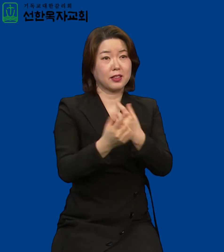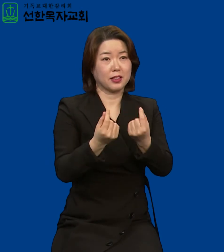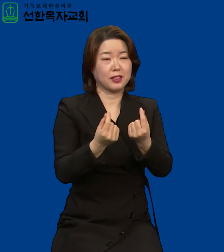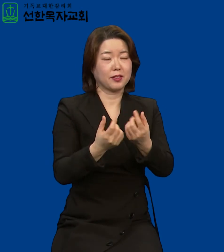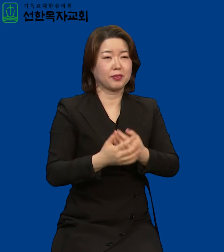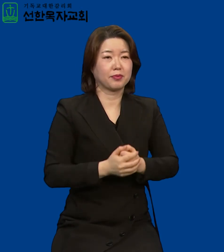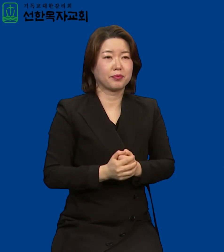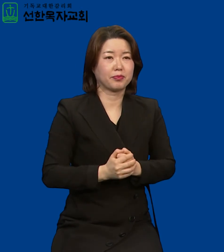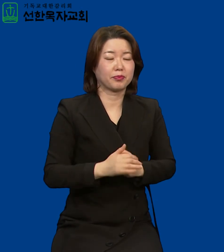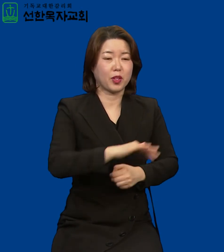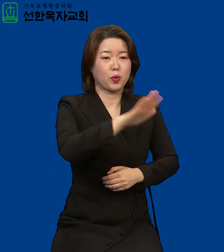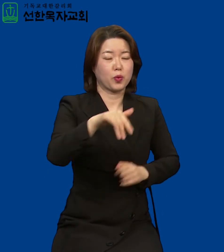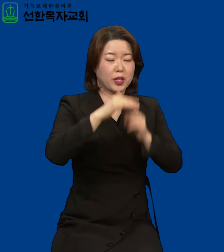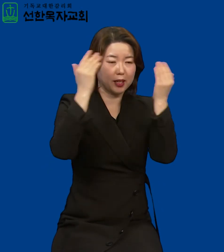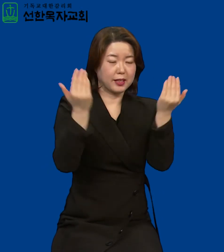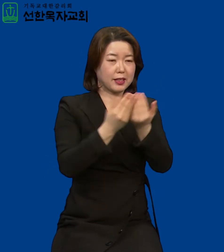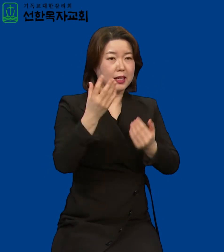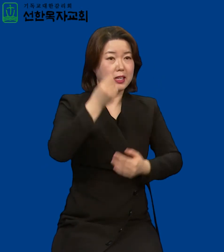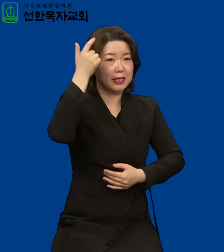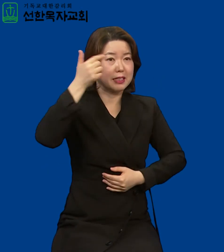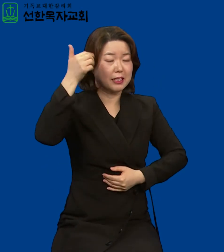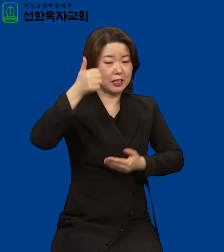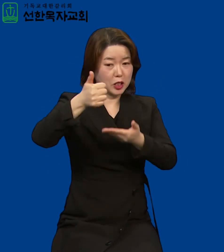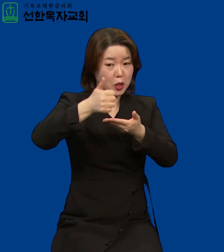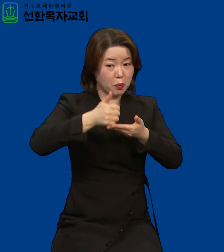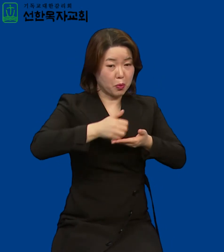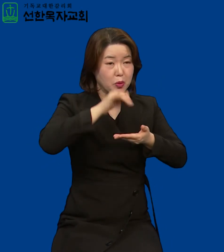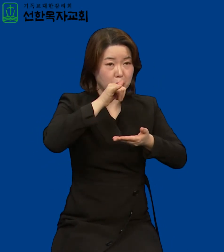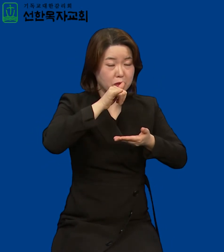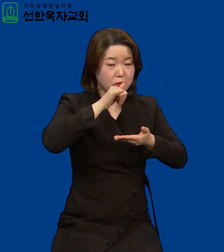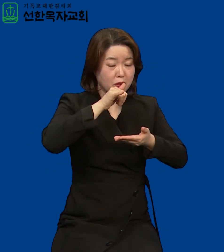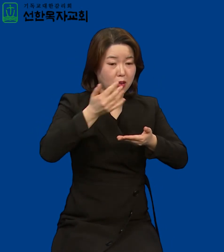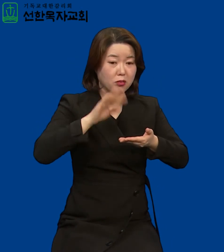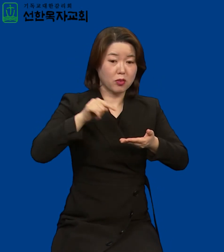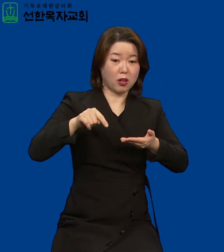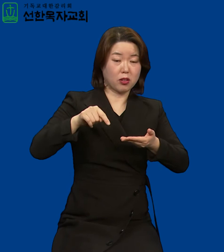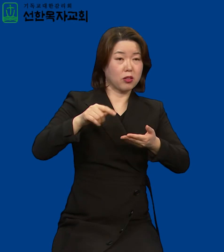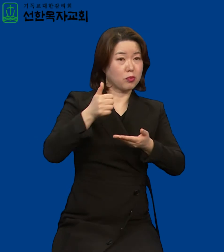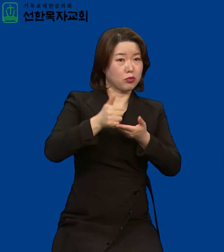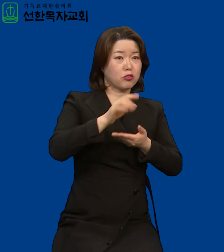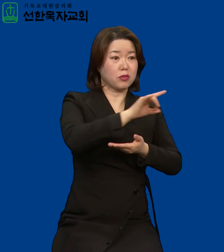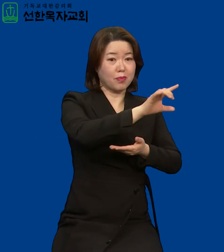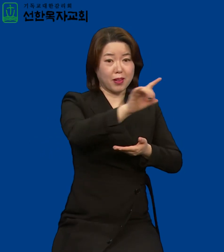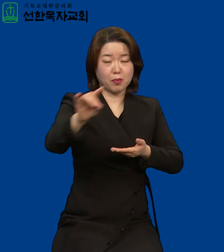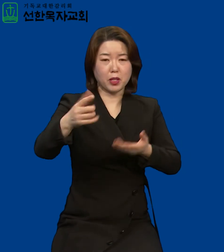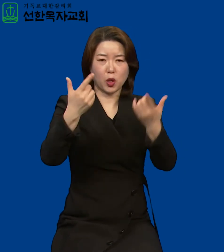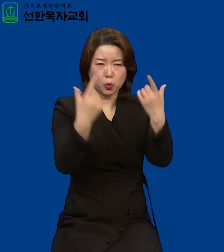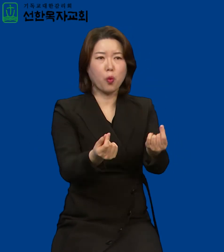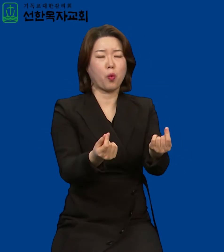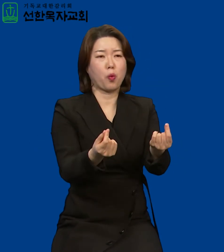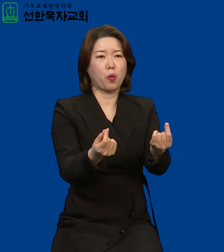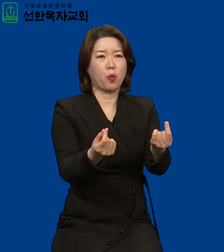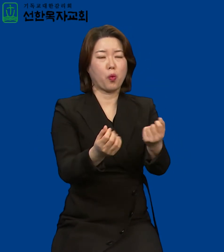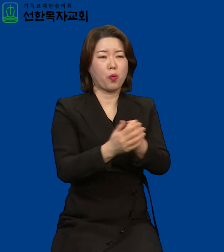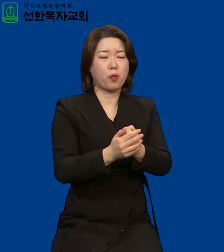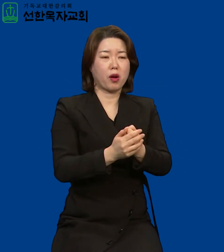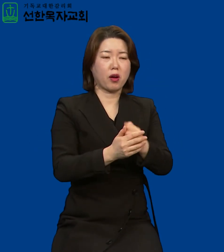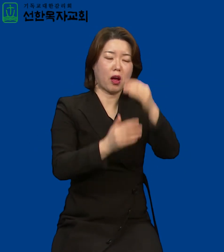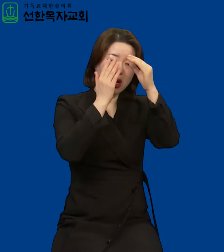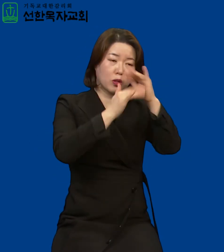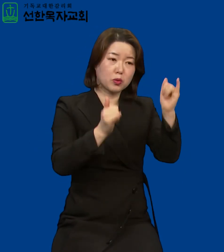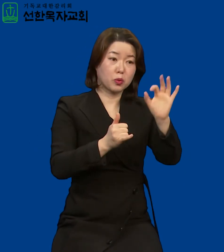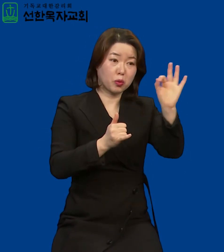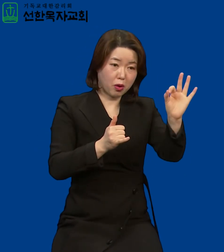우리가 다 성령님을 모시고 있습니다. 근데 그 성령님은 한 분이세요. 그러니까 성도들은 10명이 모이든